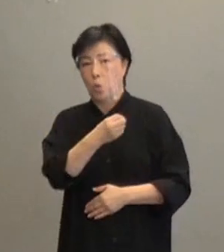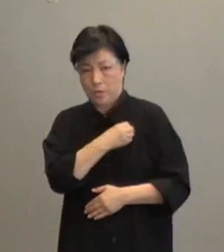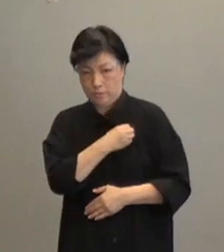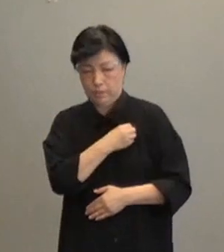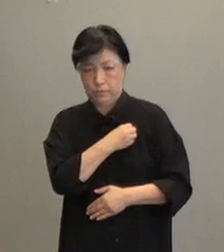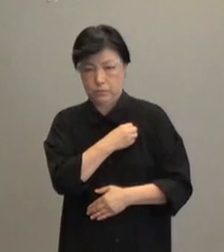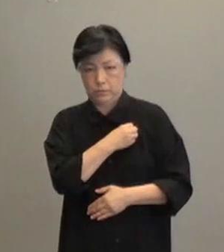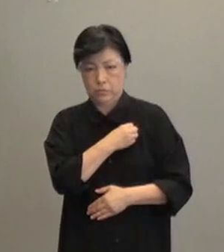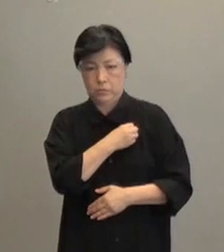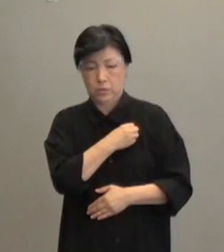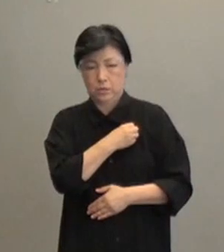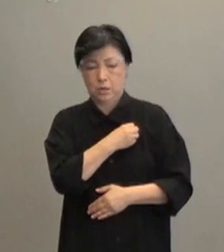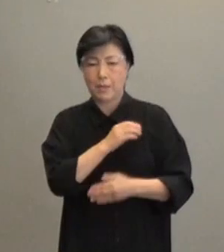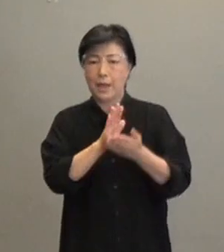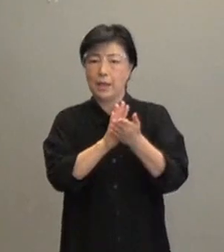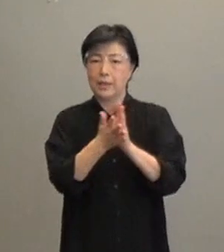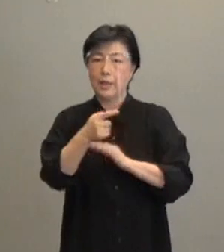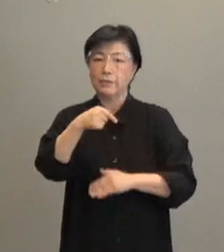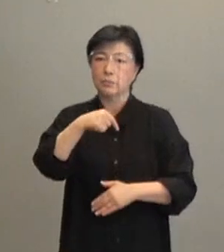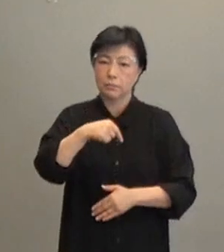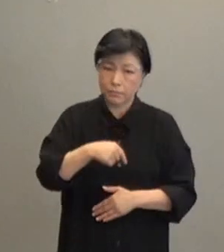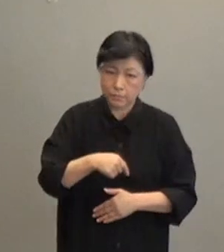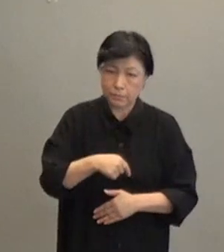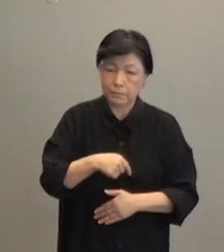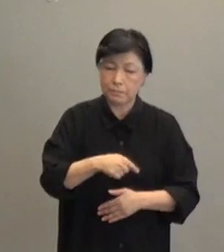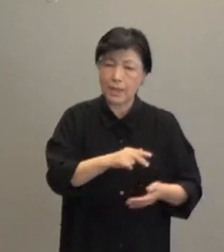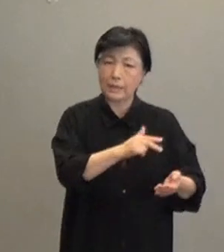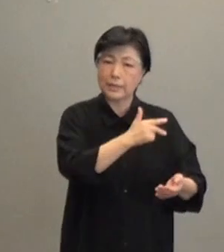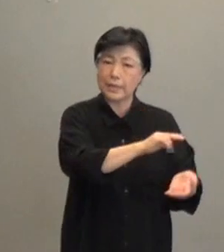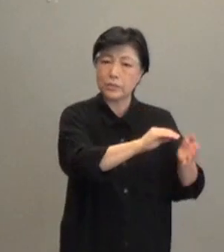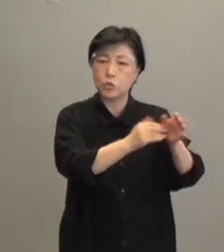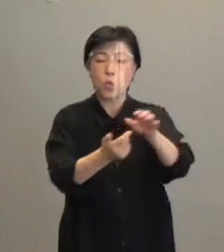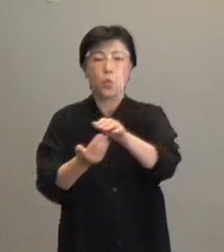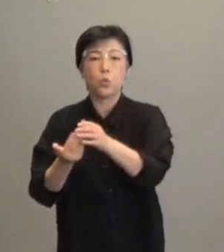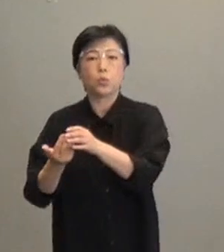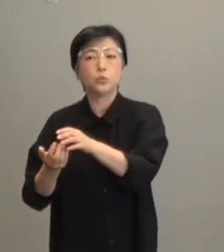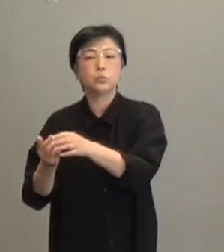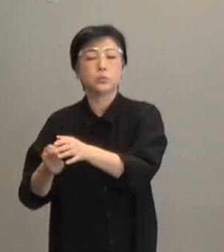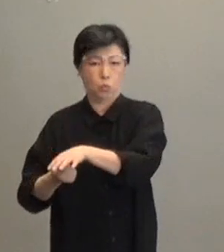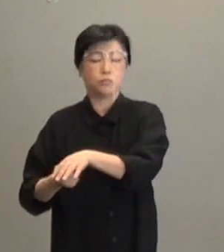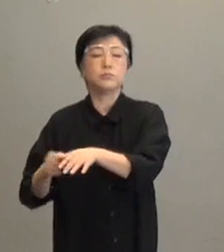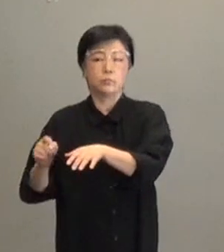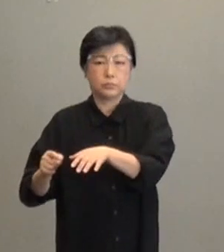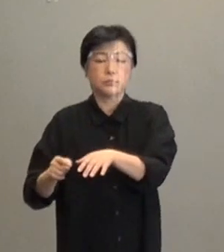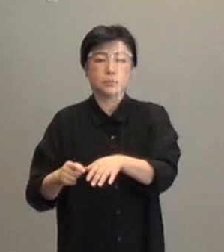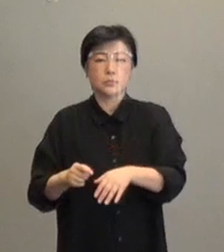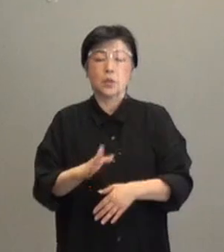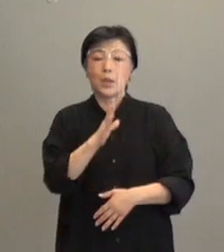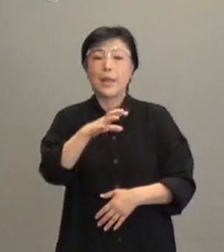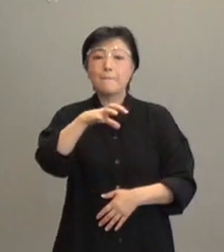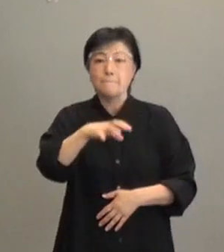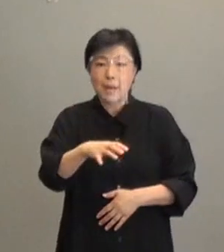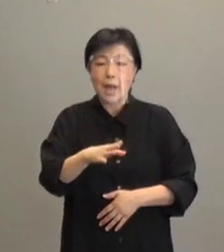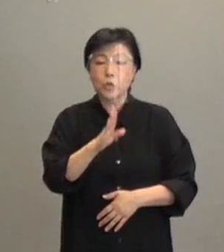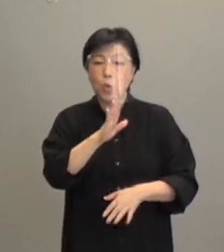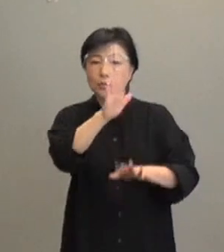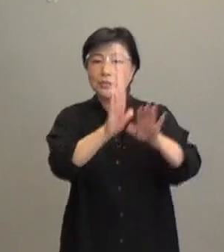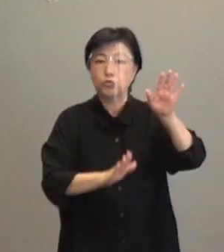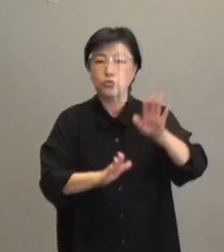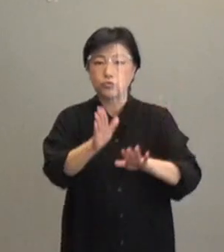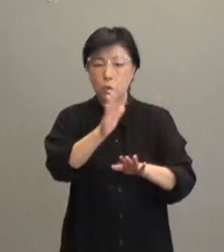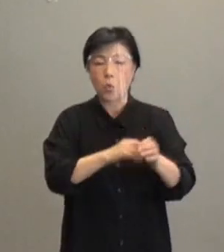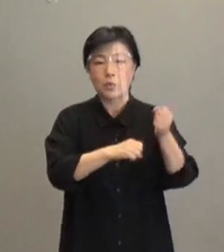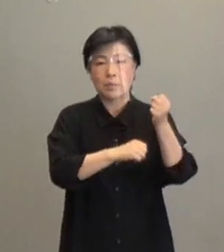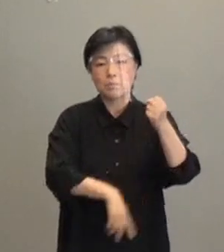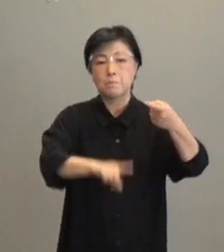ういう例えば県であったり市町村であったり、もしくは学校現場の実情に基づいてです